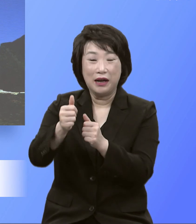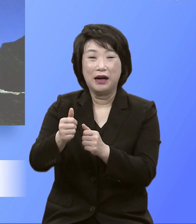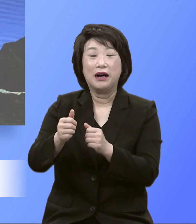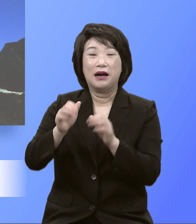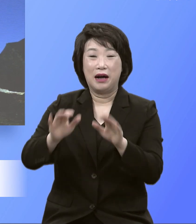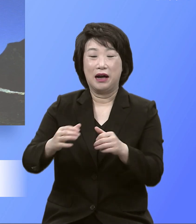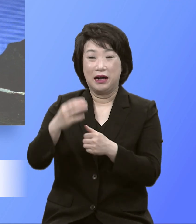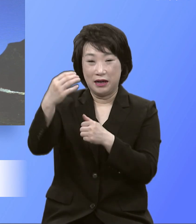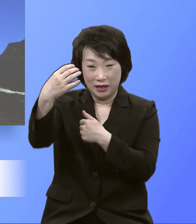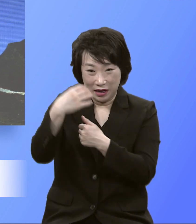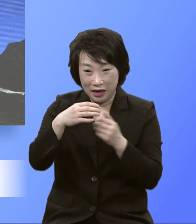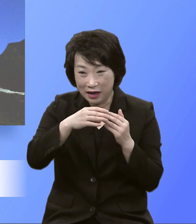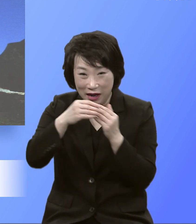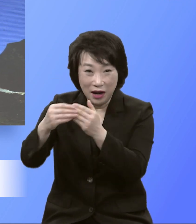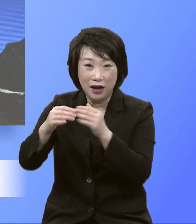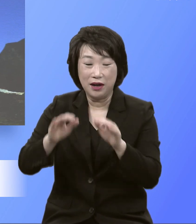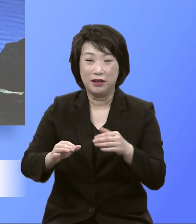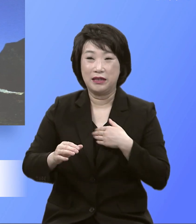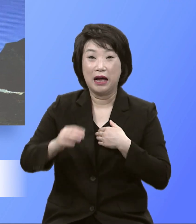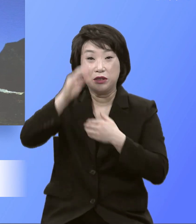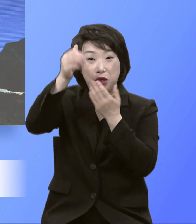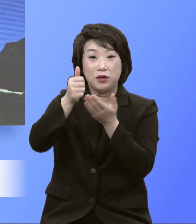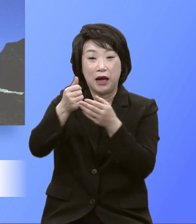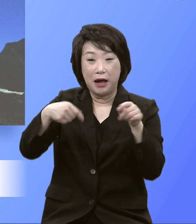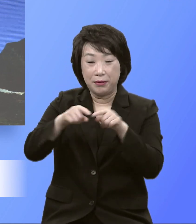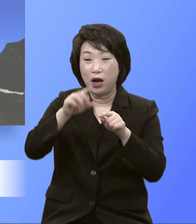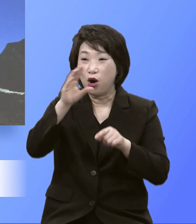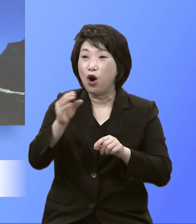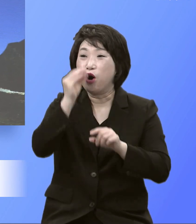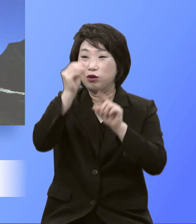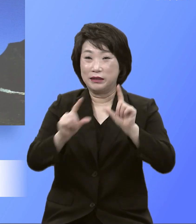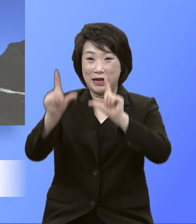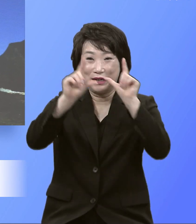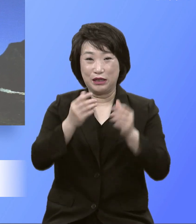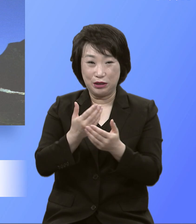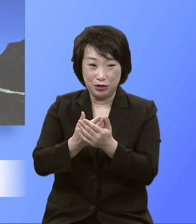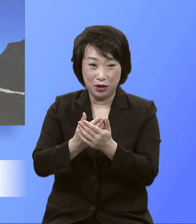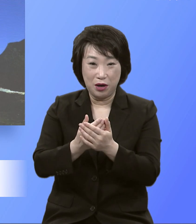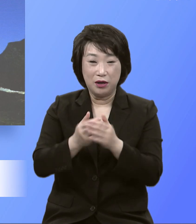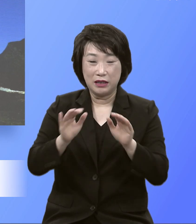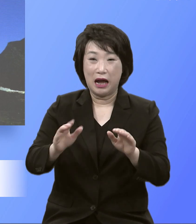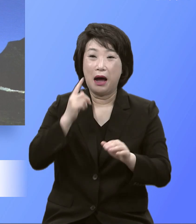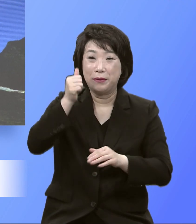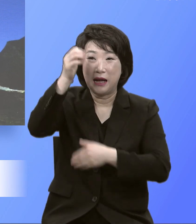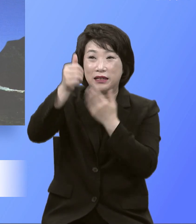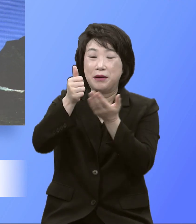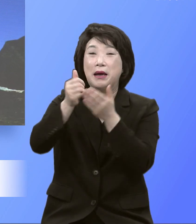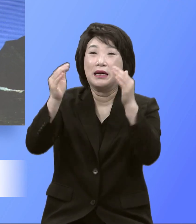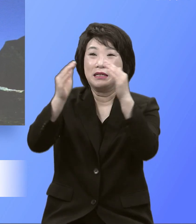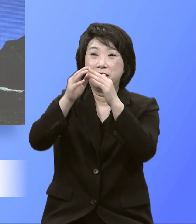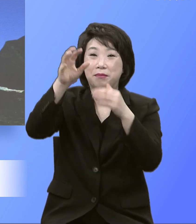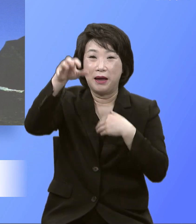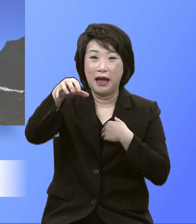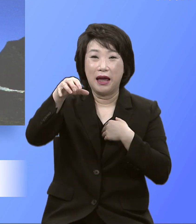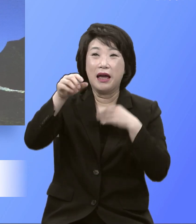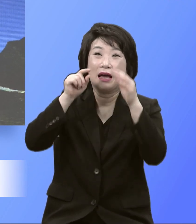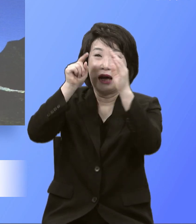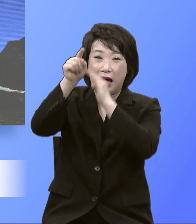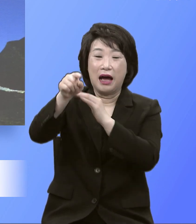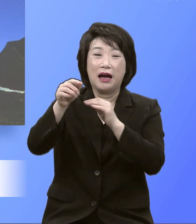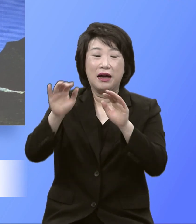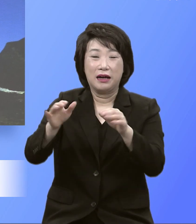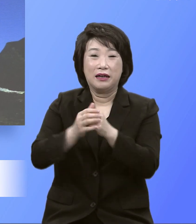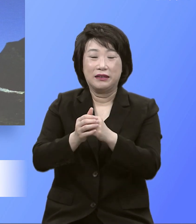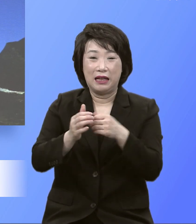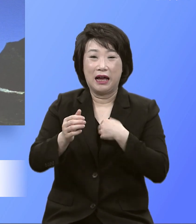되고 압도하는 자가 되어 나를 성령으로 거룩하게 살게 하소서. 아버지의 집에